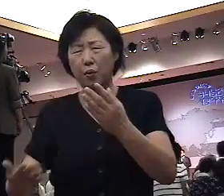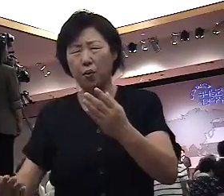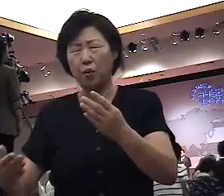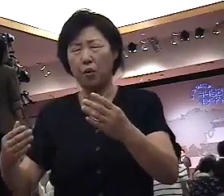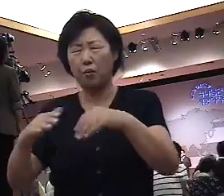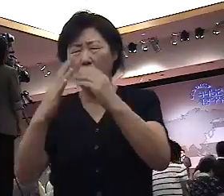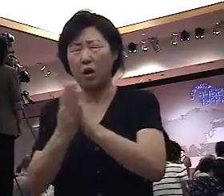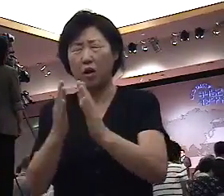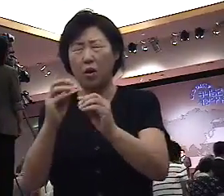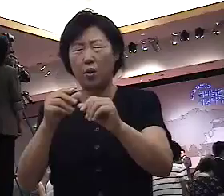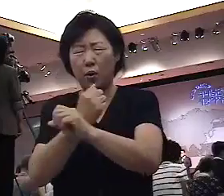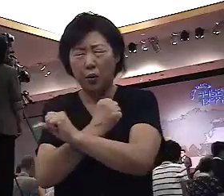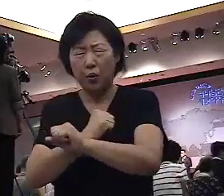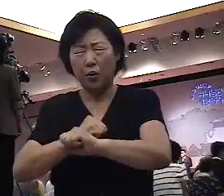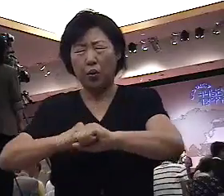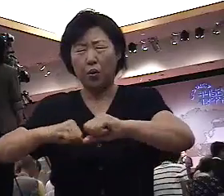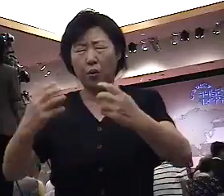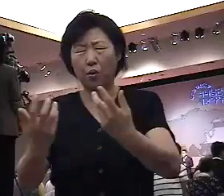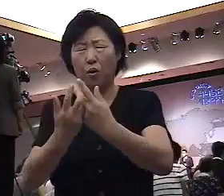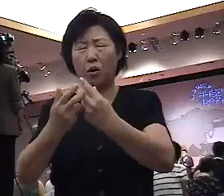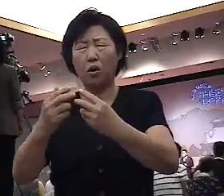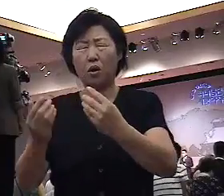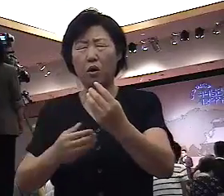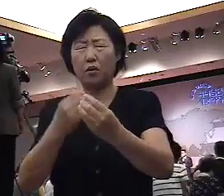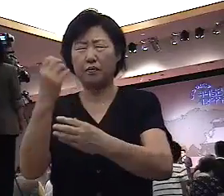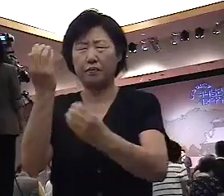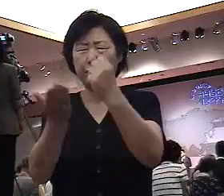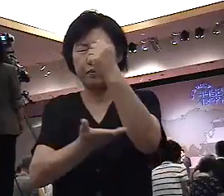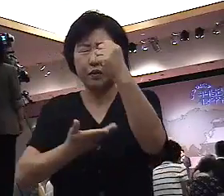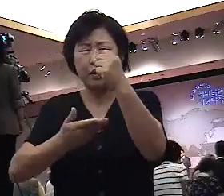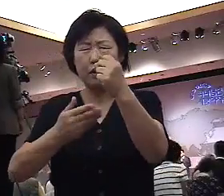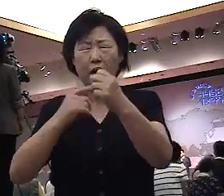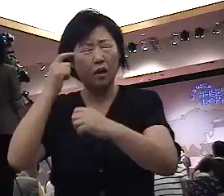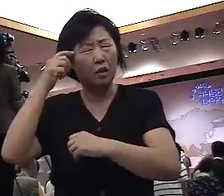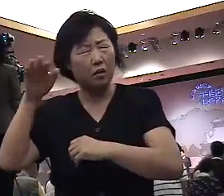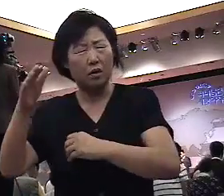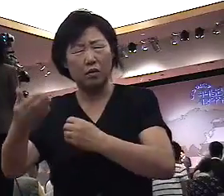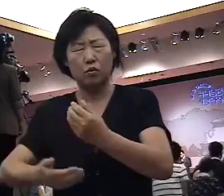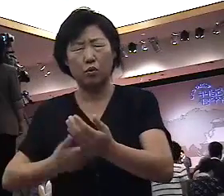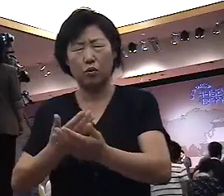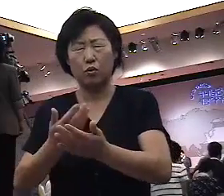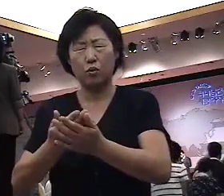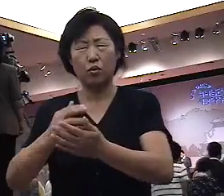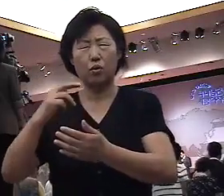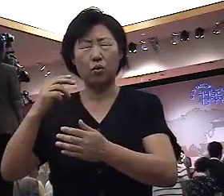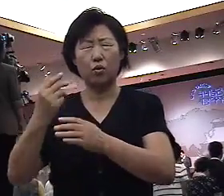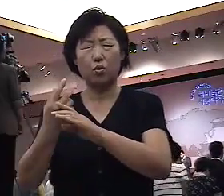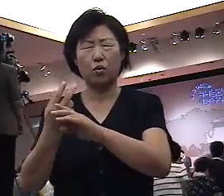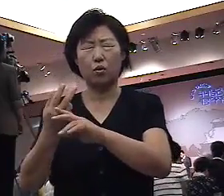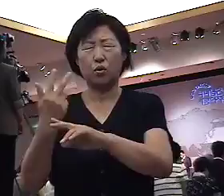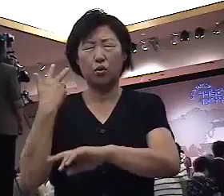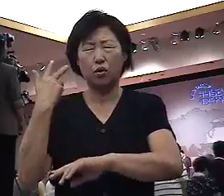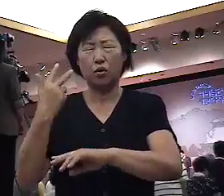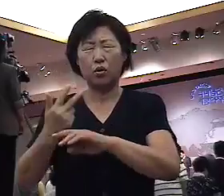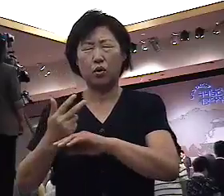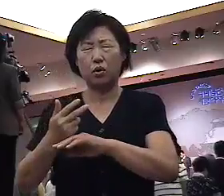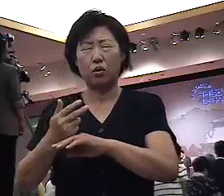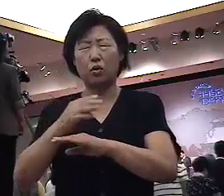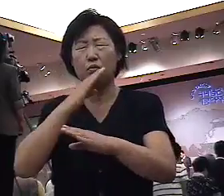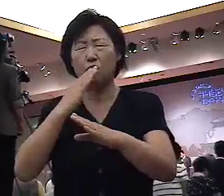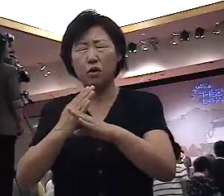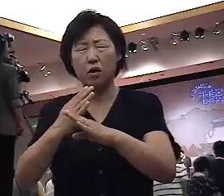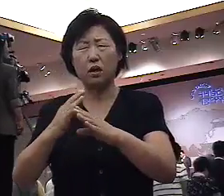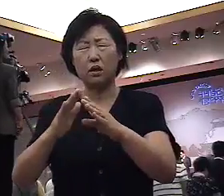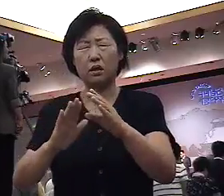적시게 하시고 아름다운 추수들을 사모하게 하옵소서. 지난주에는 북방지역의 사랑의 유치원을